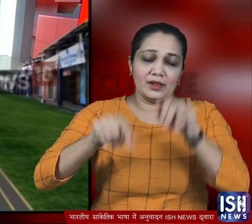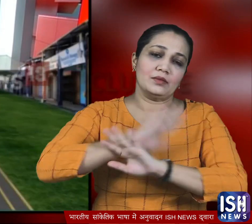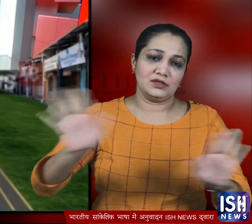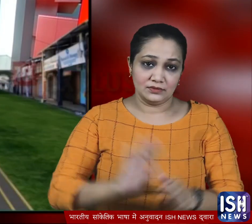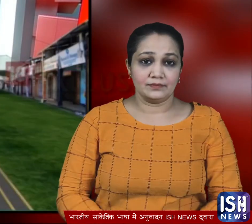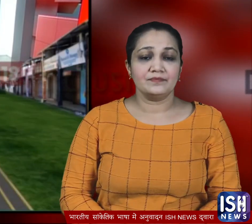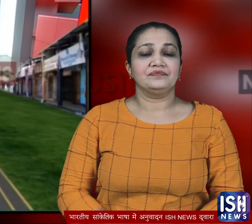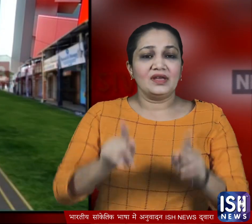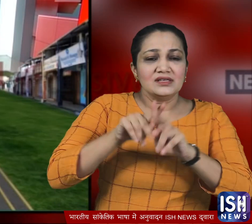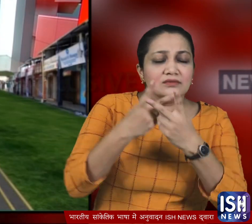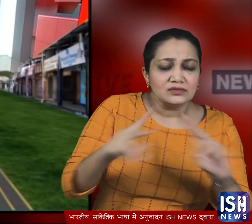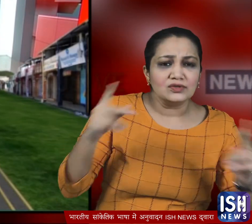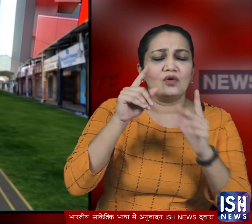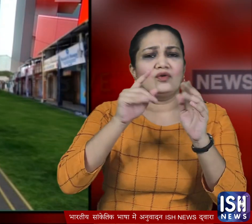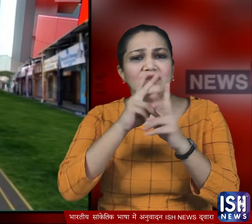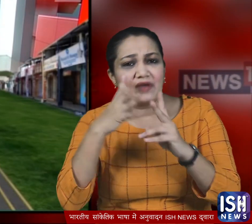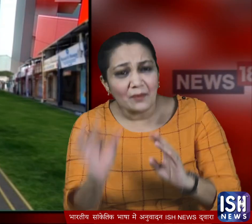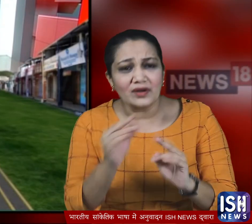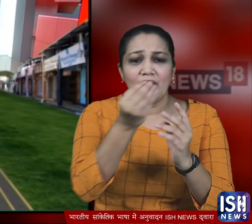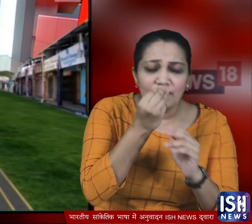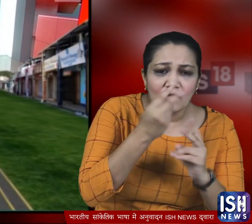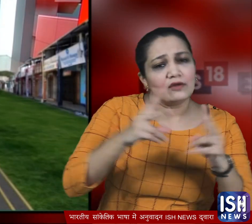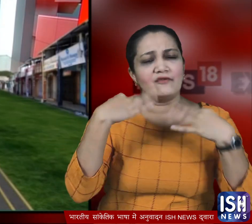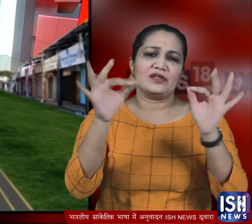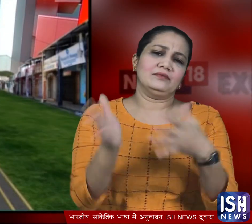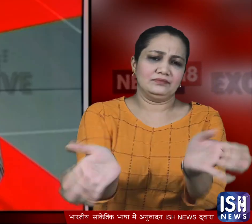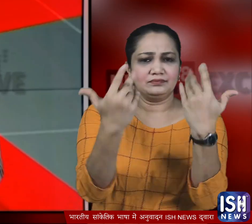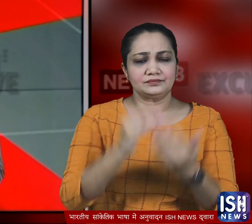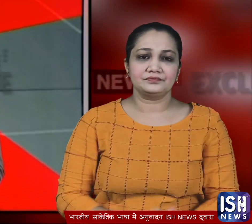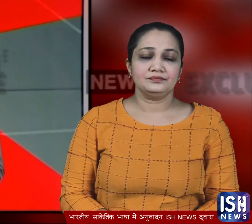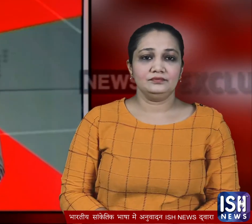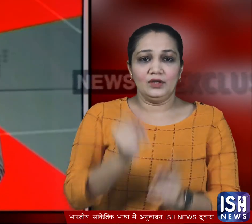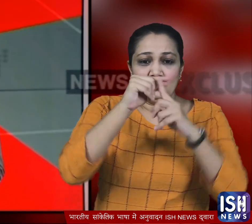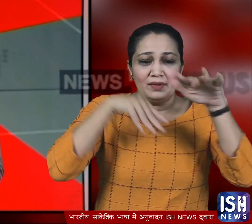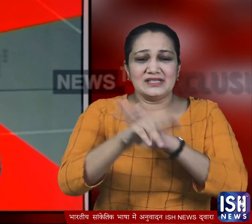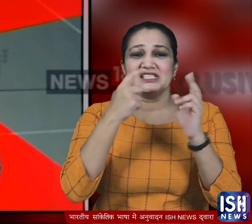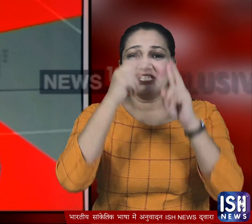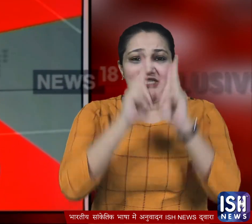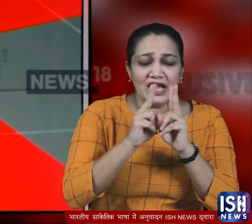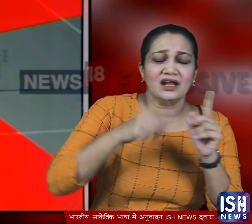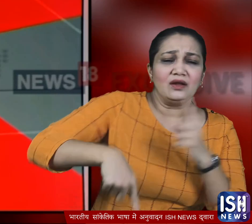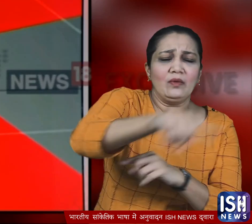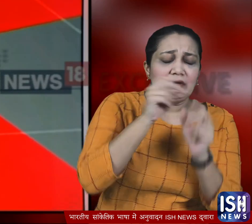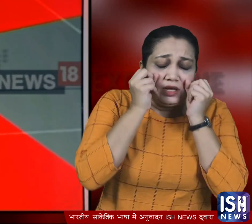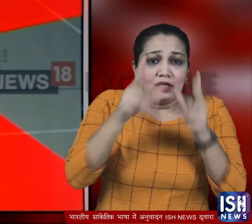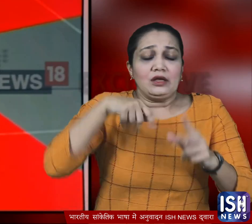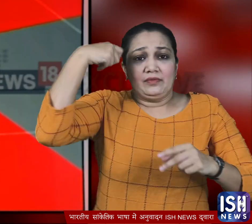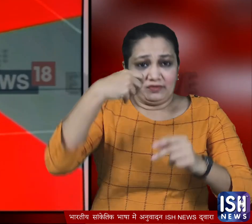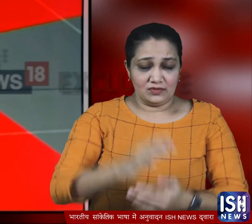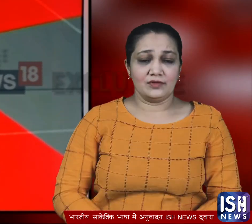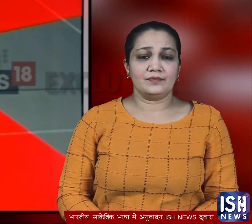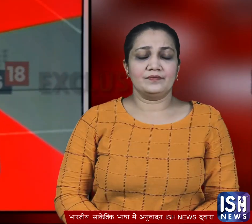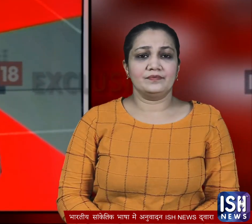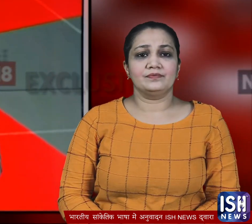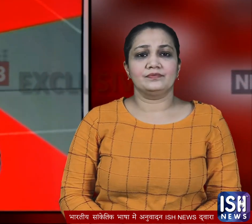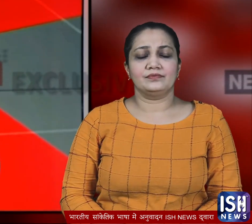सकेंगे। हालांकि इन पाबंदियों से जरूरी सेवाओं को छूट रहेगी। उत्तर प्रदेश के आगरा से दिल दहला देने वाला एक वीडियो सामने